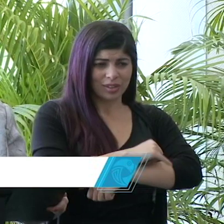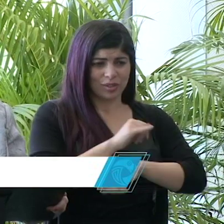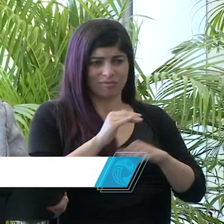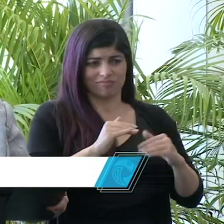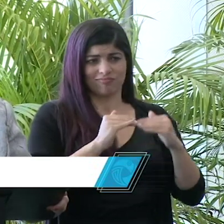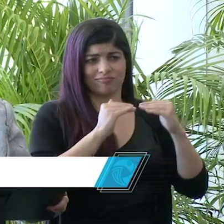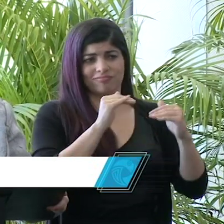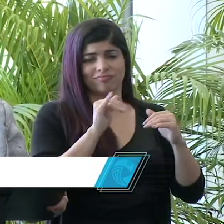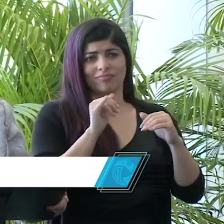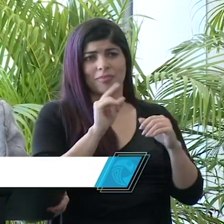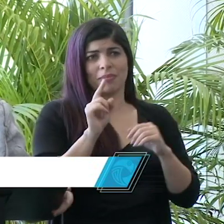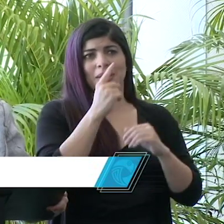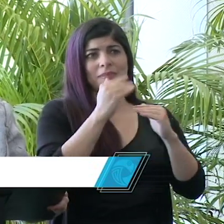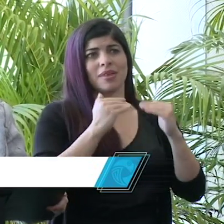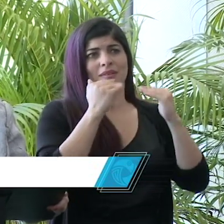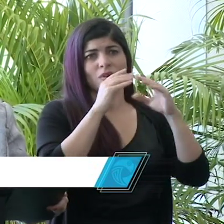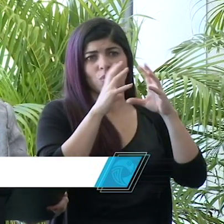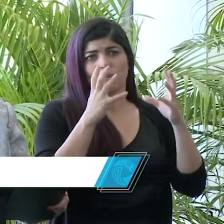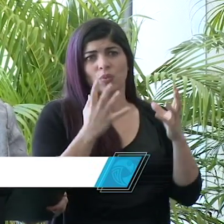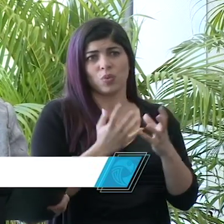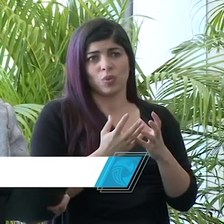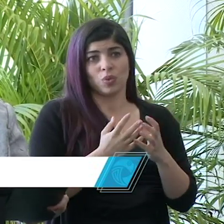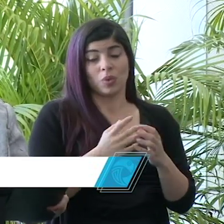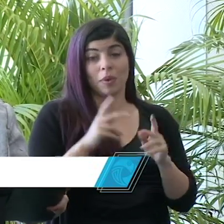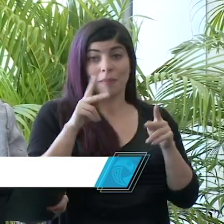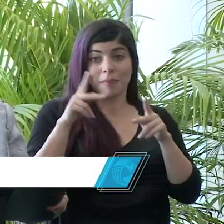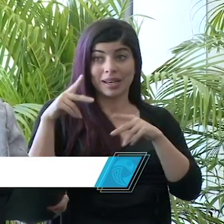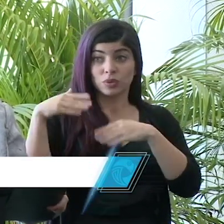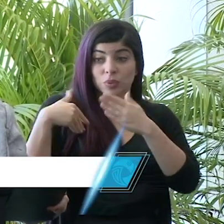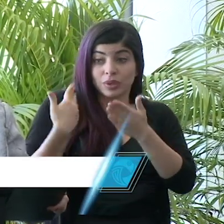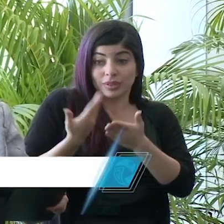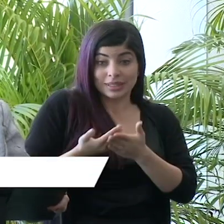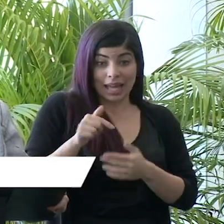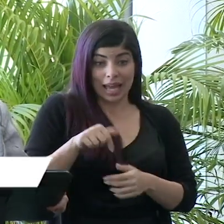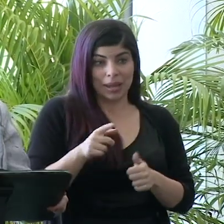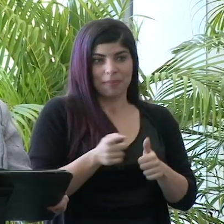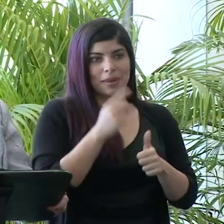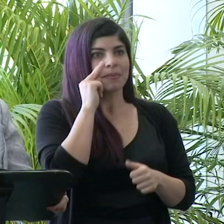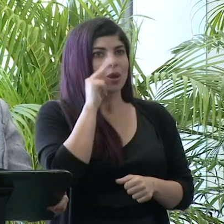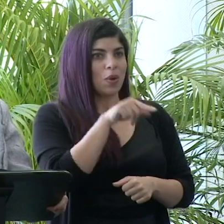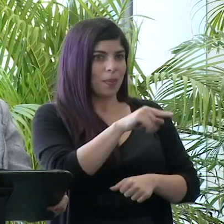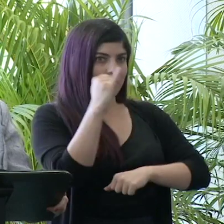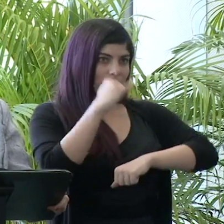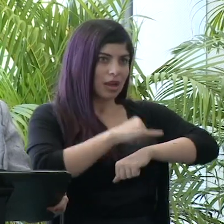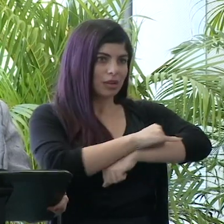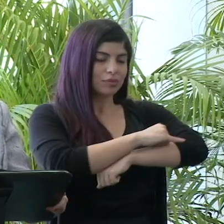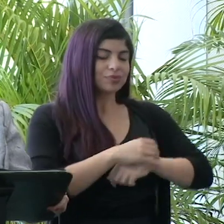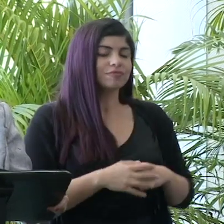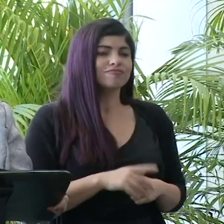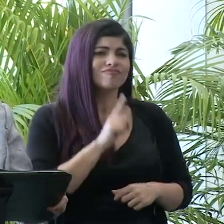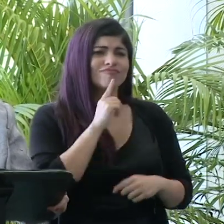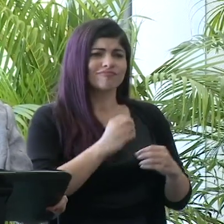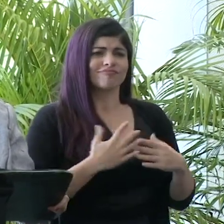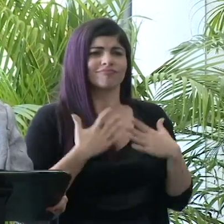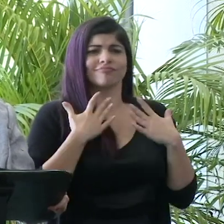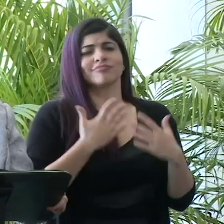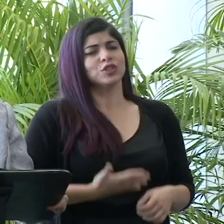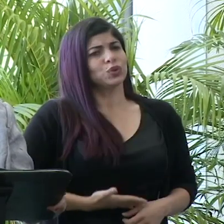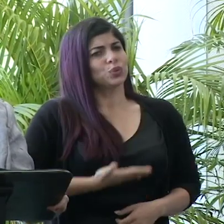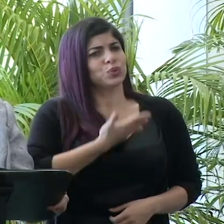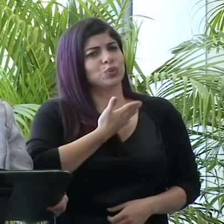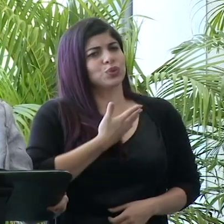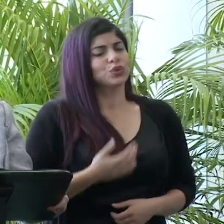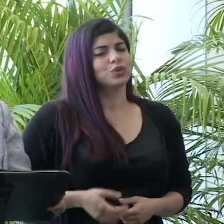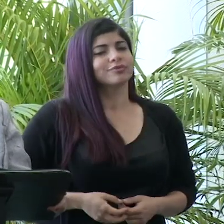mundo qué es lo primero que ven nuestros pasajeros cuando llegan acá realmente nos llena de orgullo